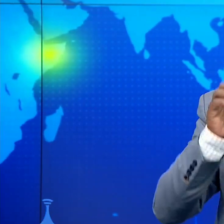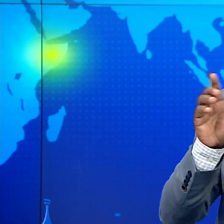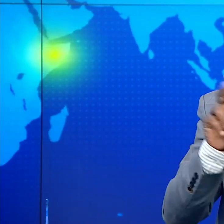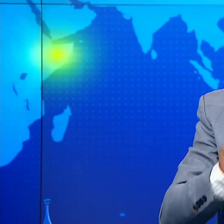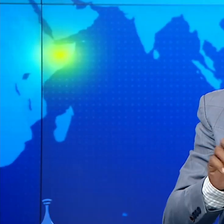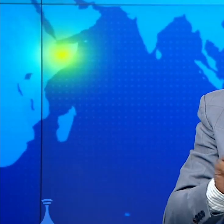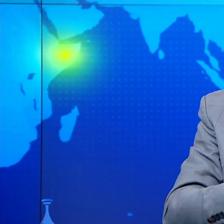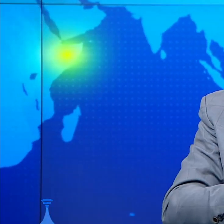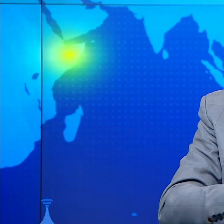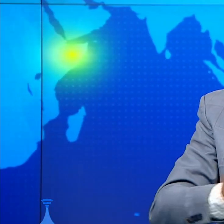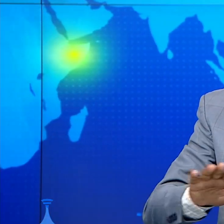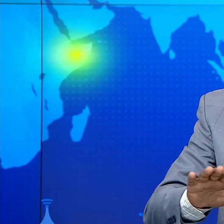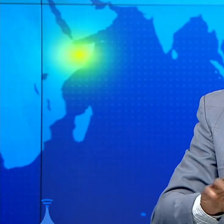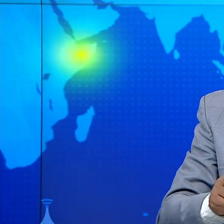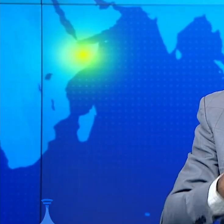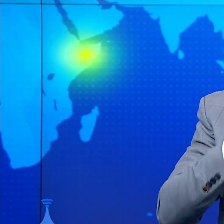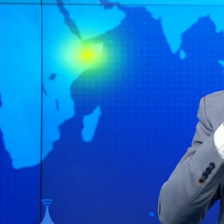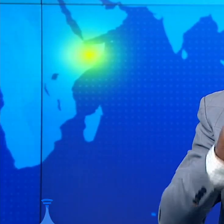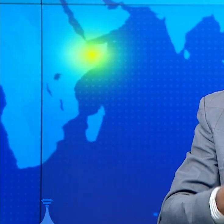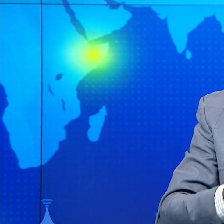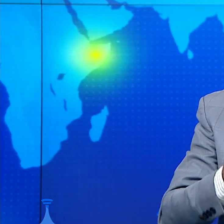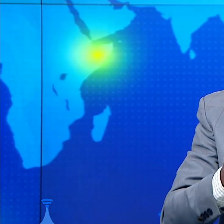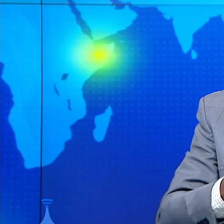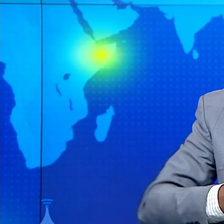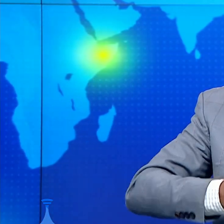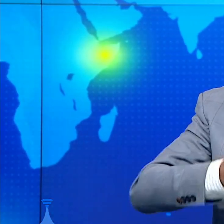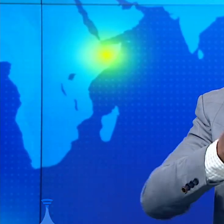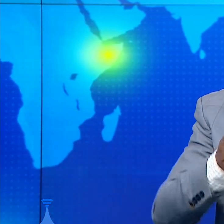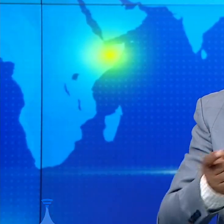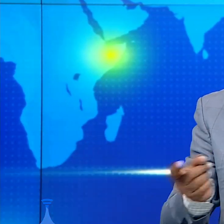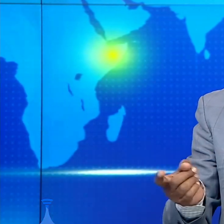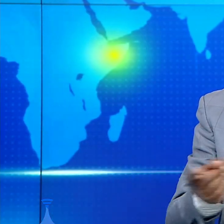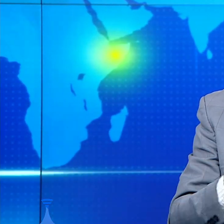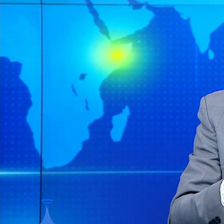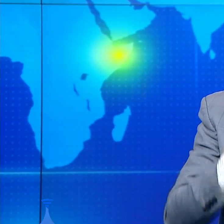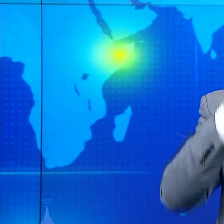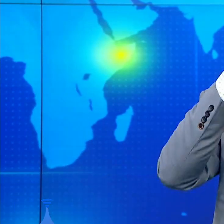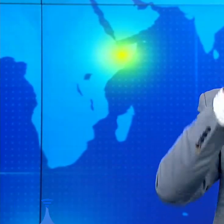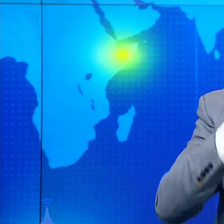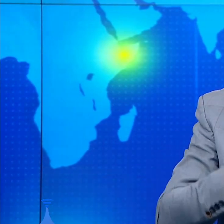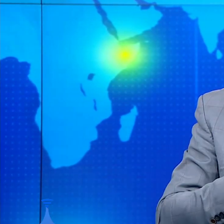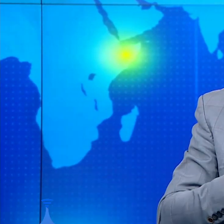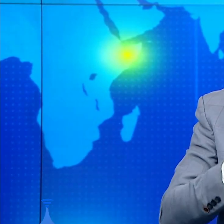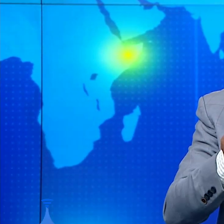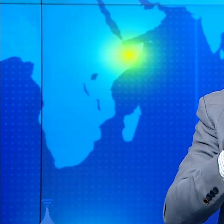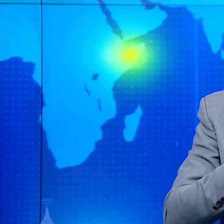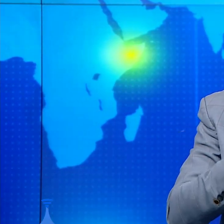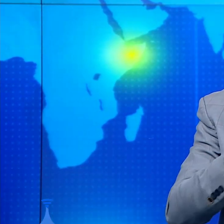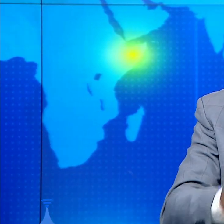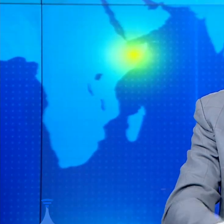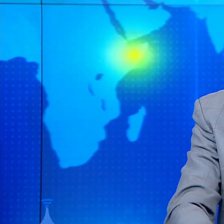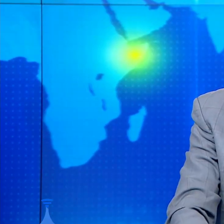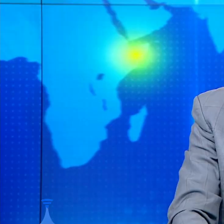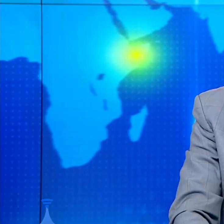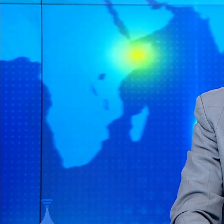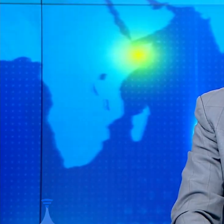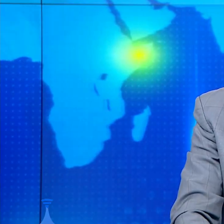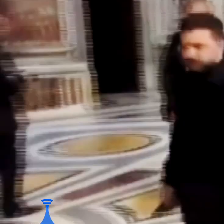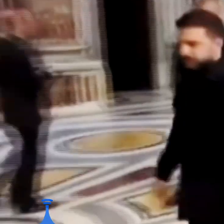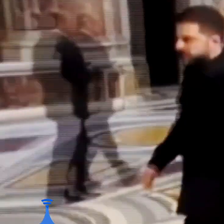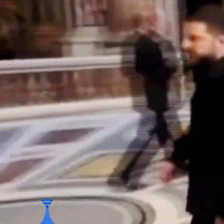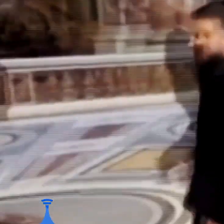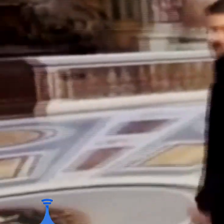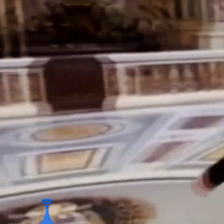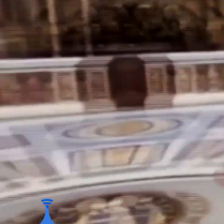ዜሌንስኪ ክሪሚያ ለዓለም ምድር ለሩሲያ ለመስጠት ፈቃደኛ መሆናቸውን እንደማያምኑ ገልጸዋል።